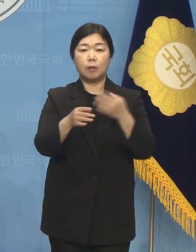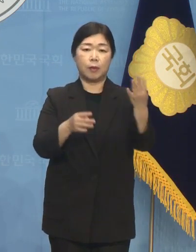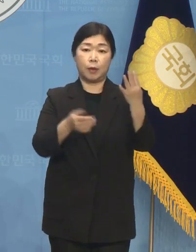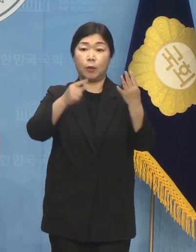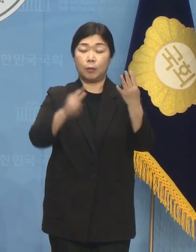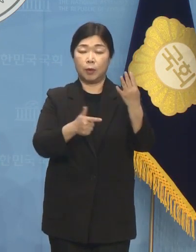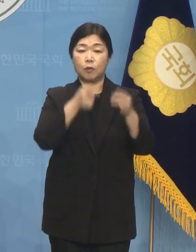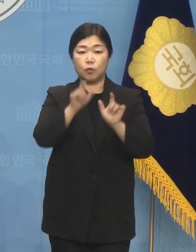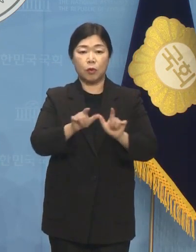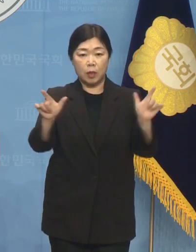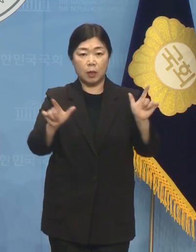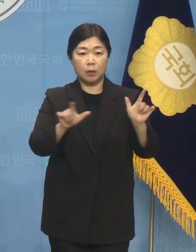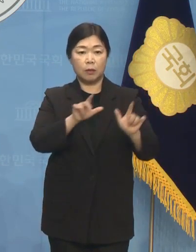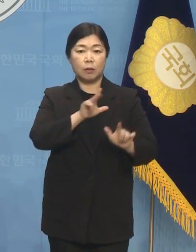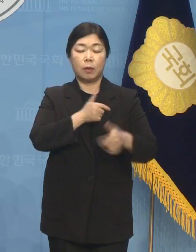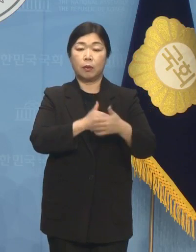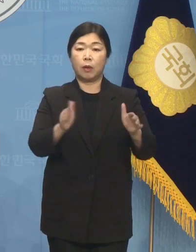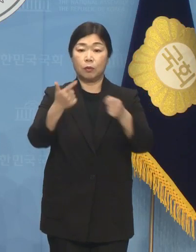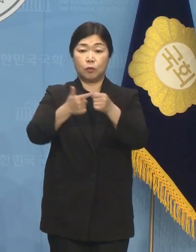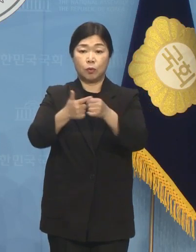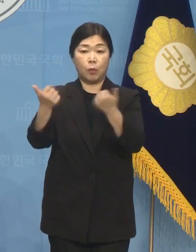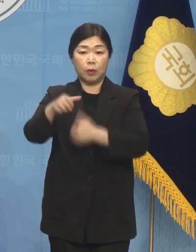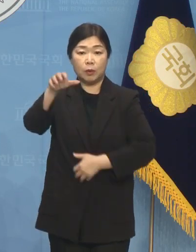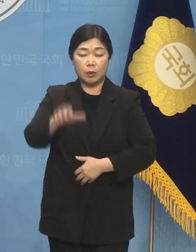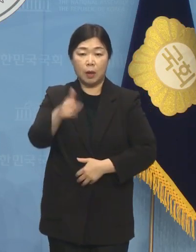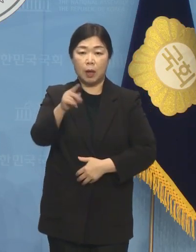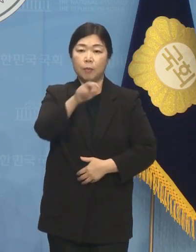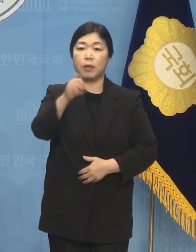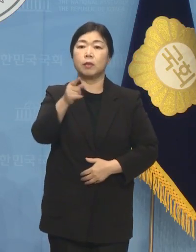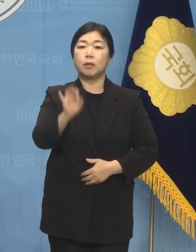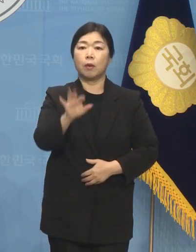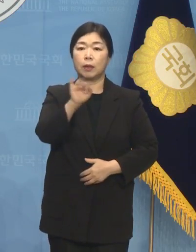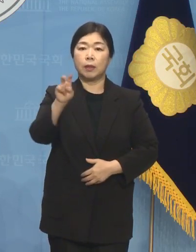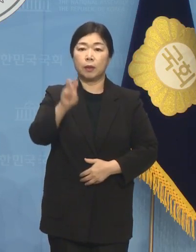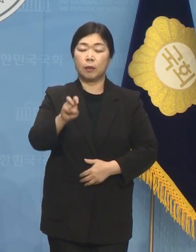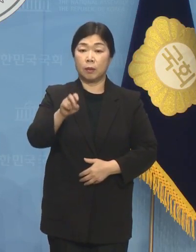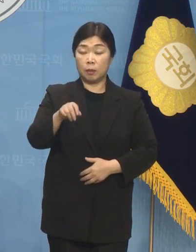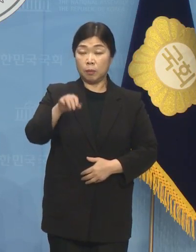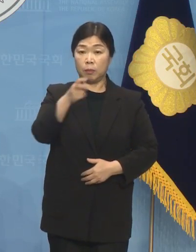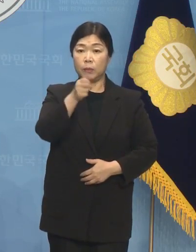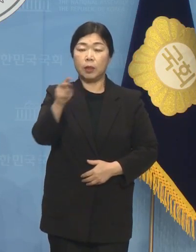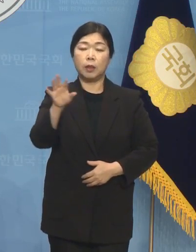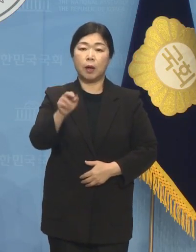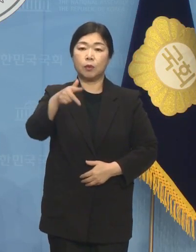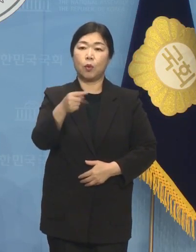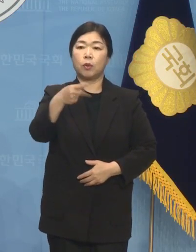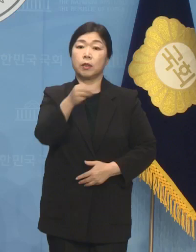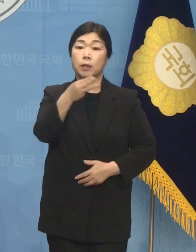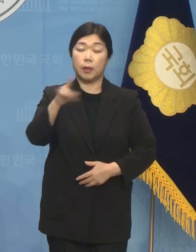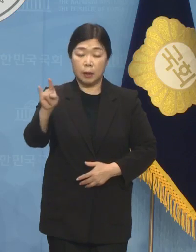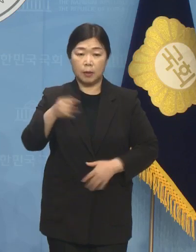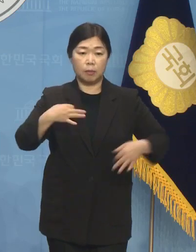오후 2시 의원회관 제6간담회의실에서 강민정, 윤미향, 조승래 의원실 주최로